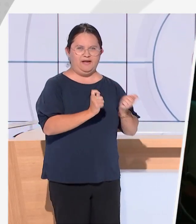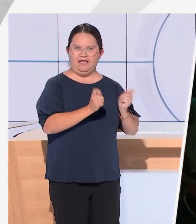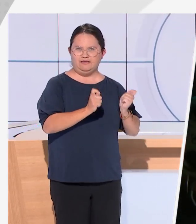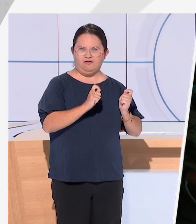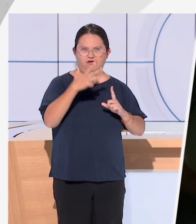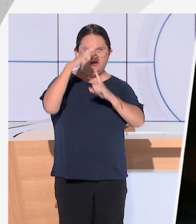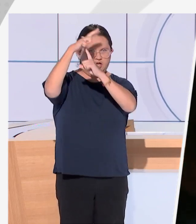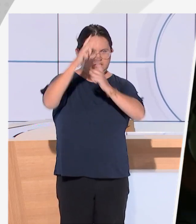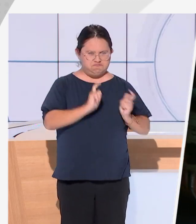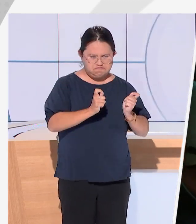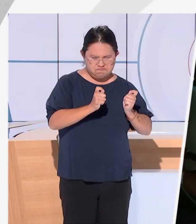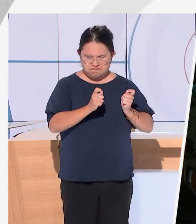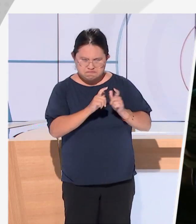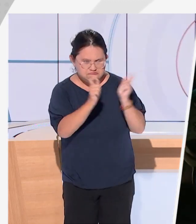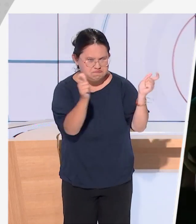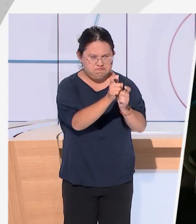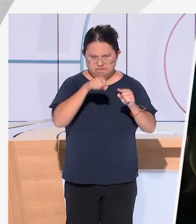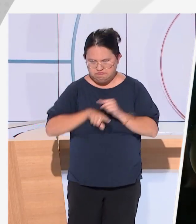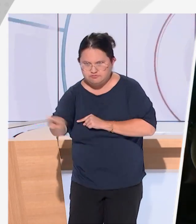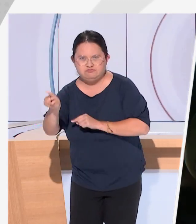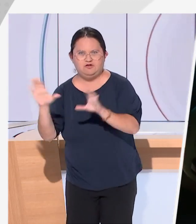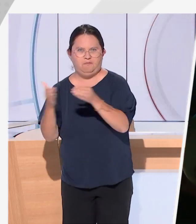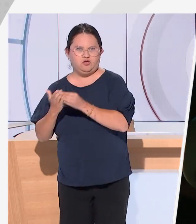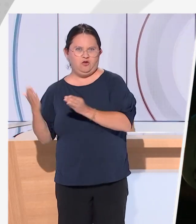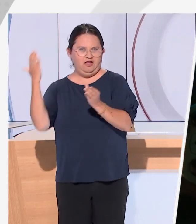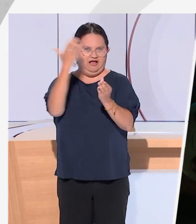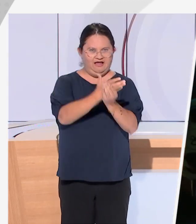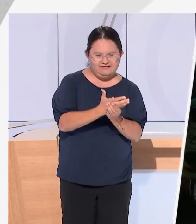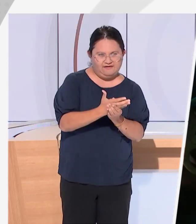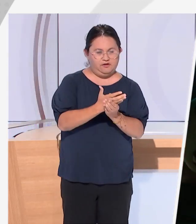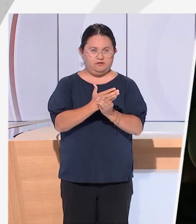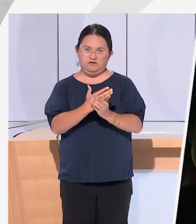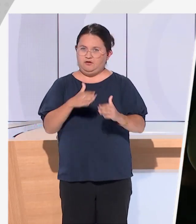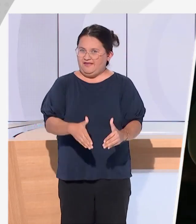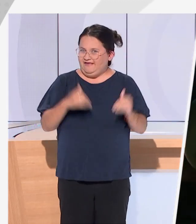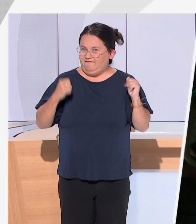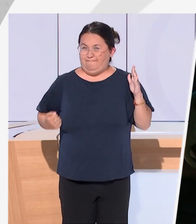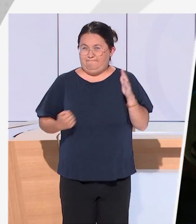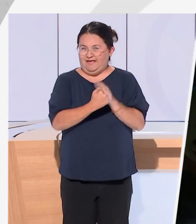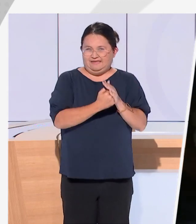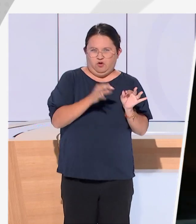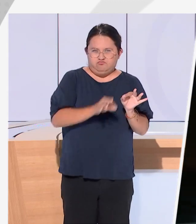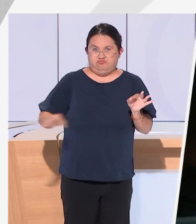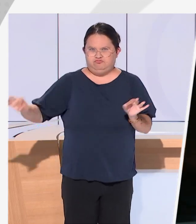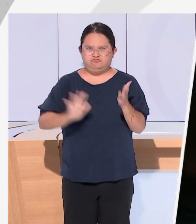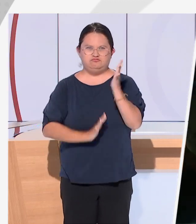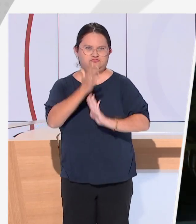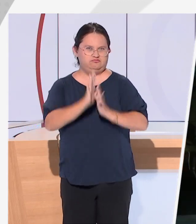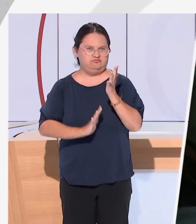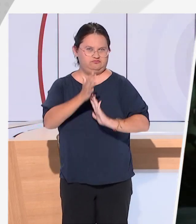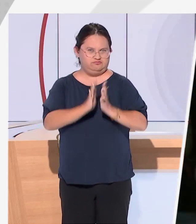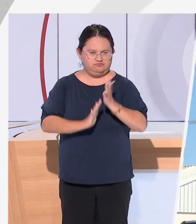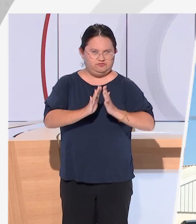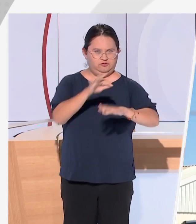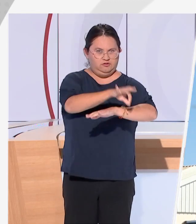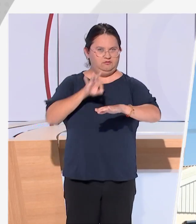géolocalisée, projeter très rapidement des moyens au sol pour limiter au maximum ce risque de reprise et l'éclosion de potentiel feu sur la partie brûlée